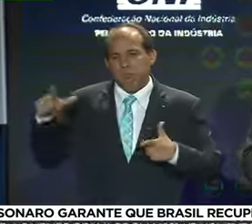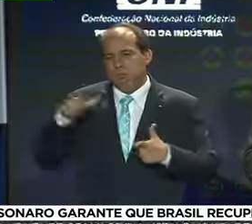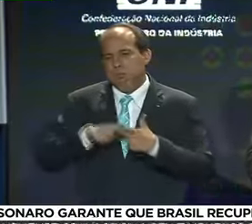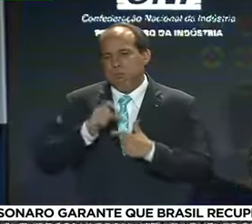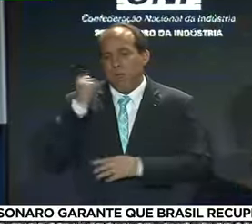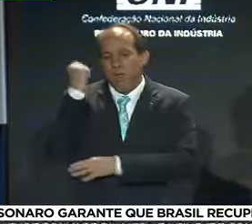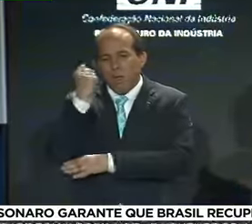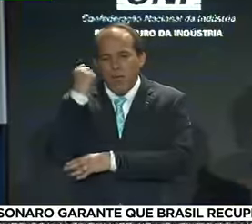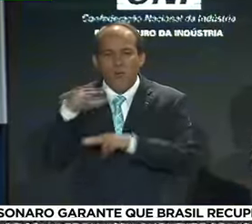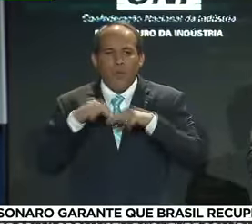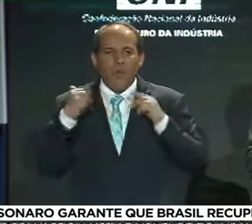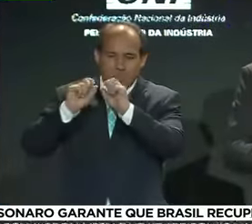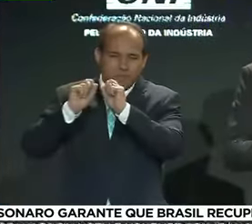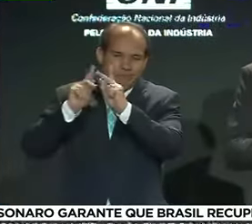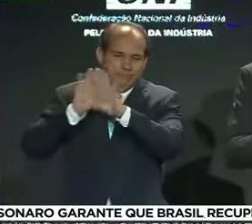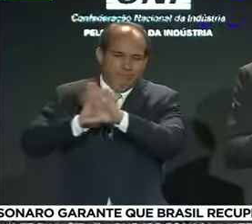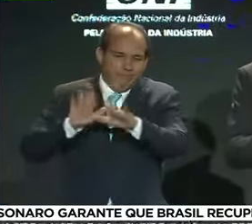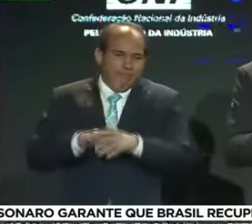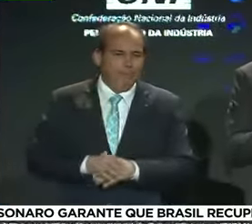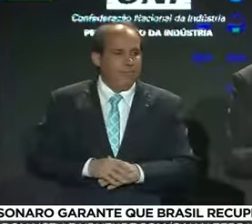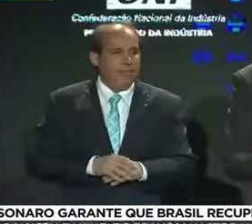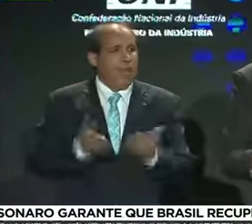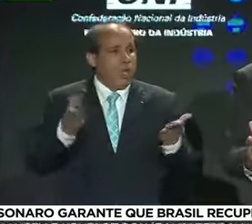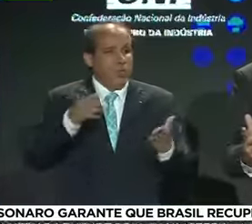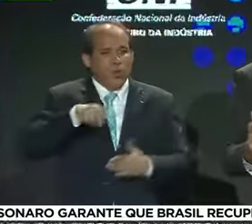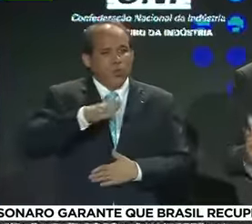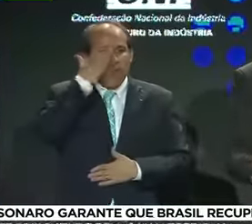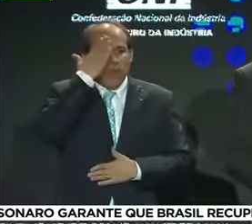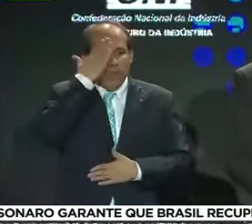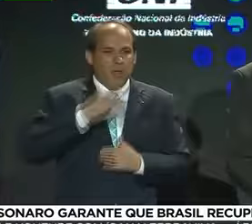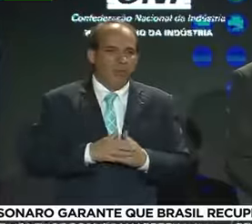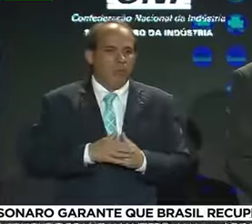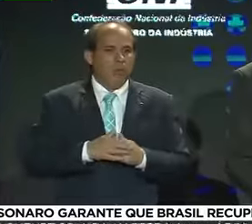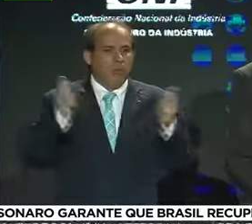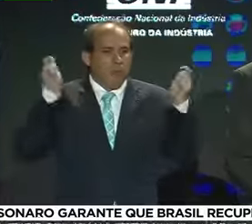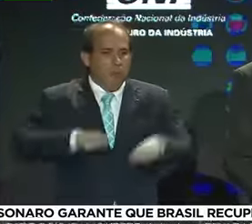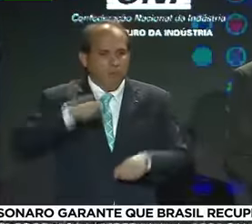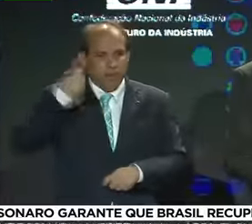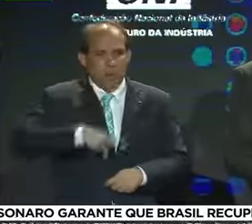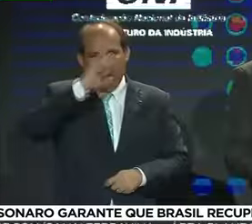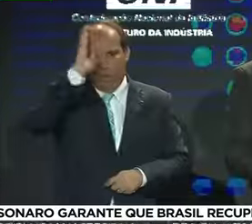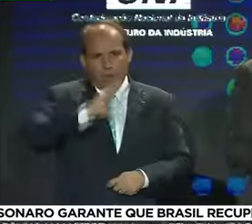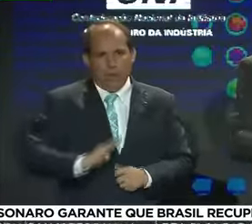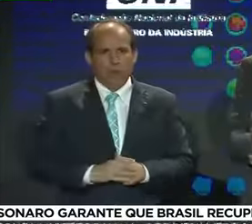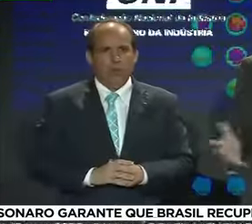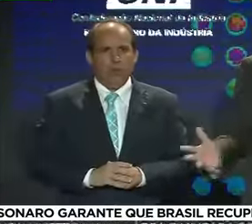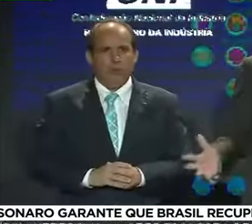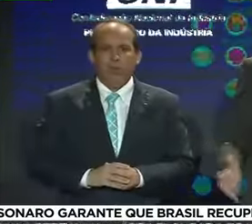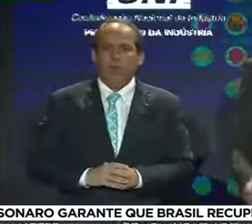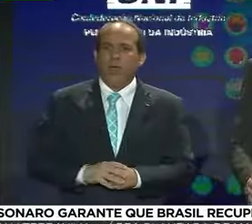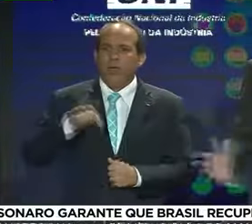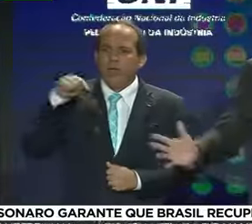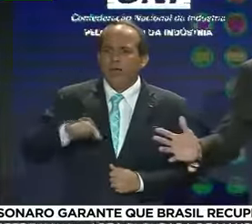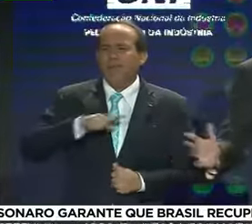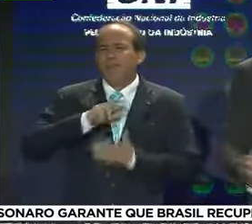foi a questão da economia. Tá? Nós sabemos o potencial do Brasil. É, ninguém tem o que nós